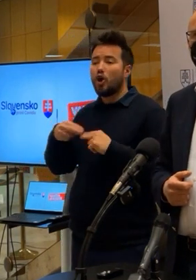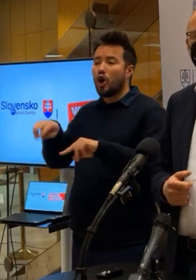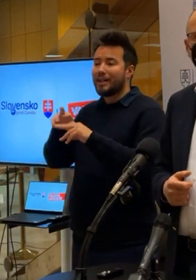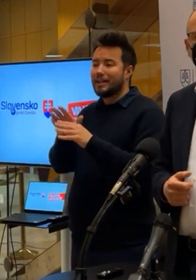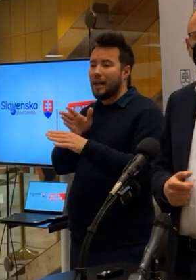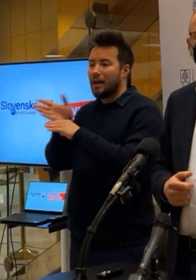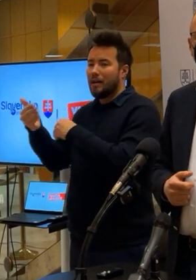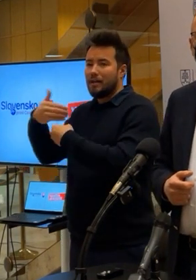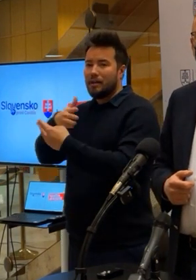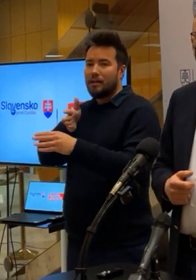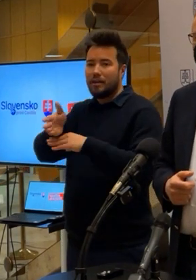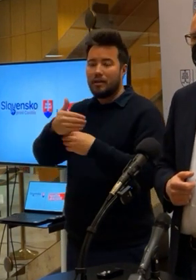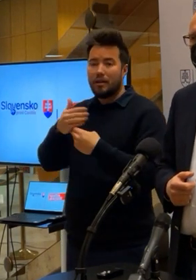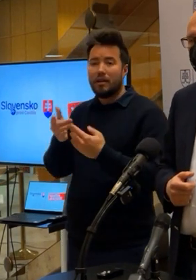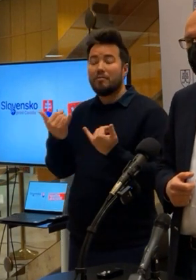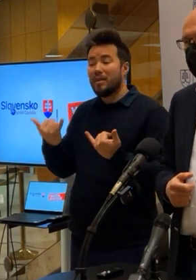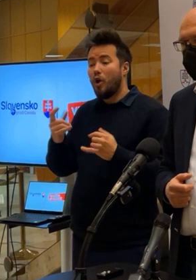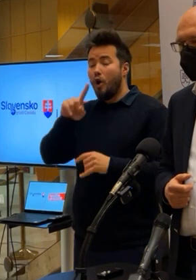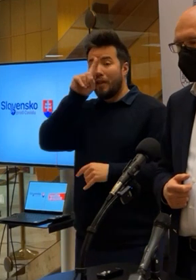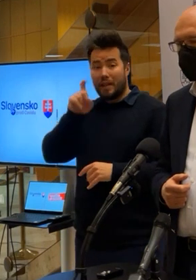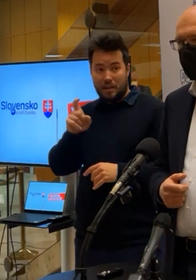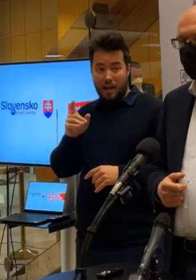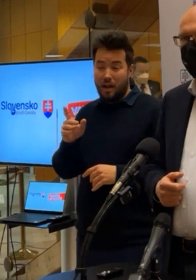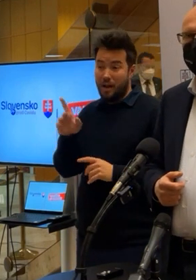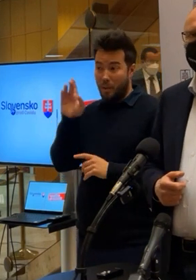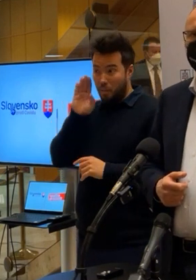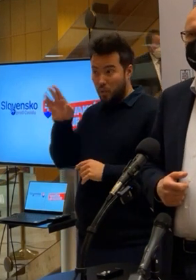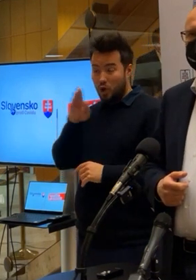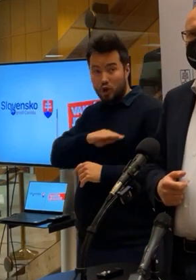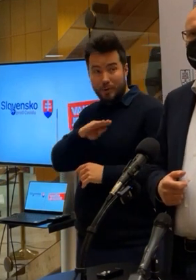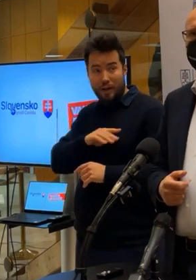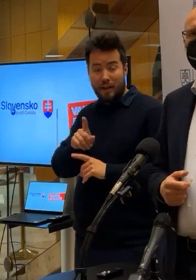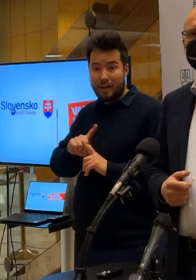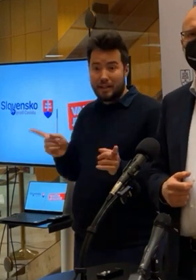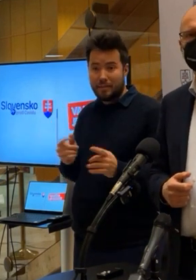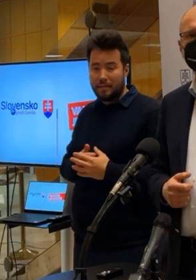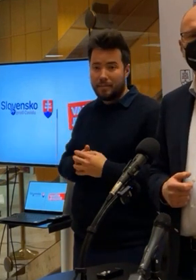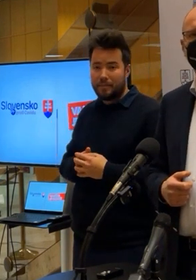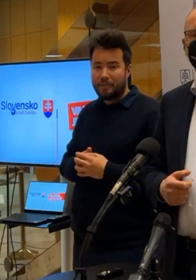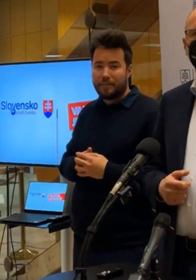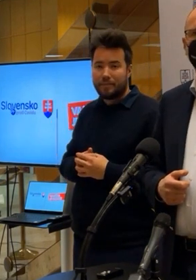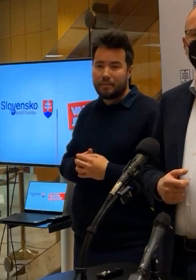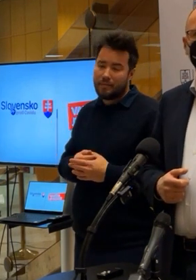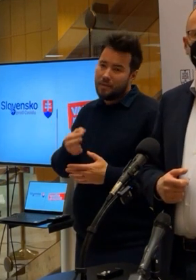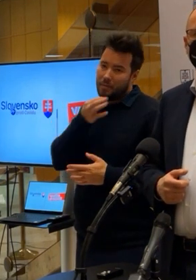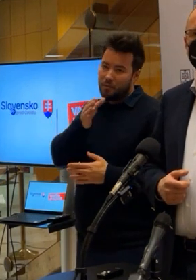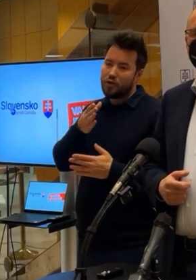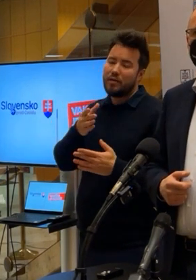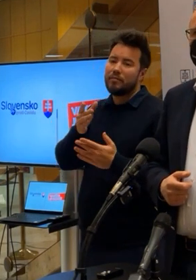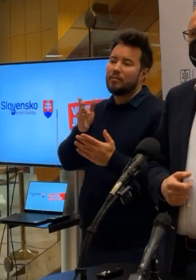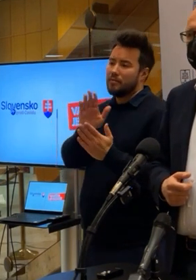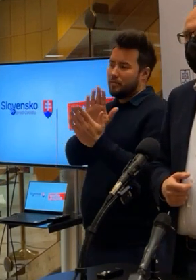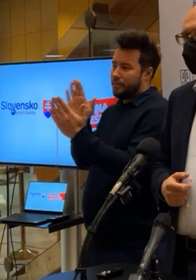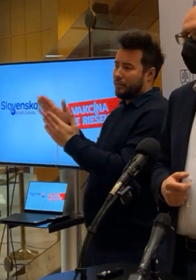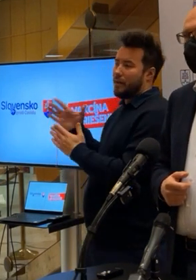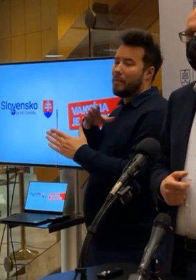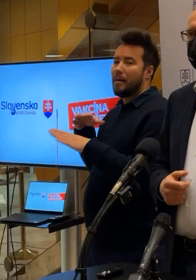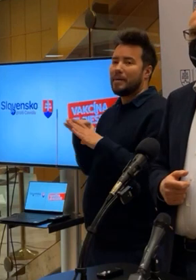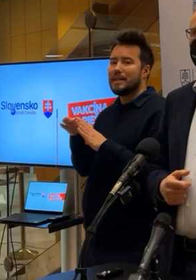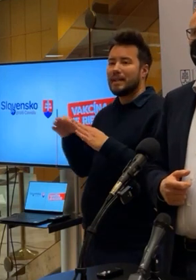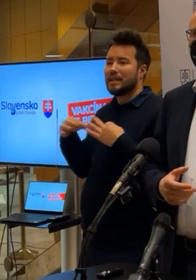teda otázne, že to nikto vôbec bude rešpektovať, že sa to nesmie. Tieto otázky poprosím vás smerovať na pána ministra